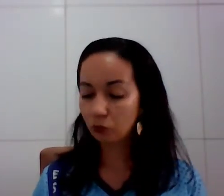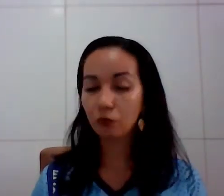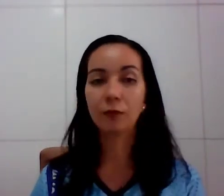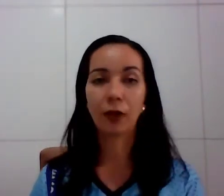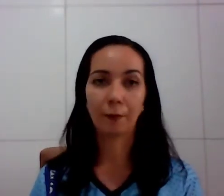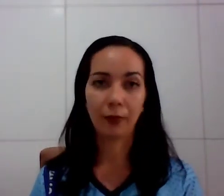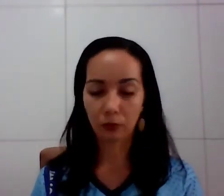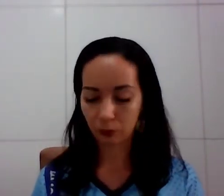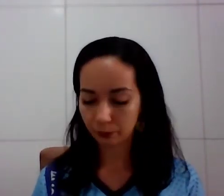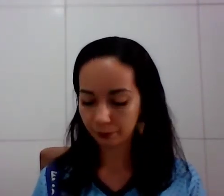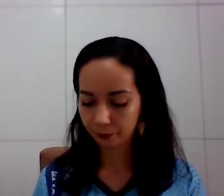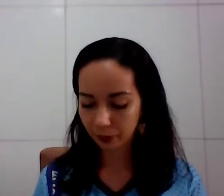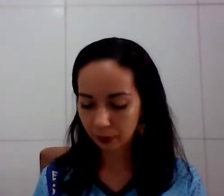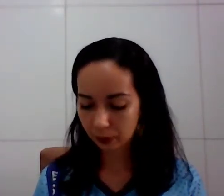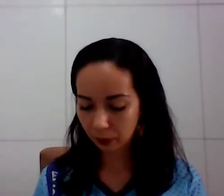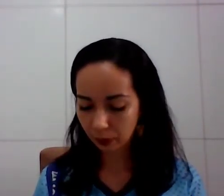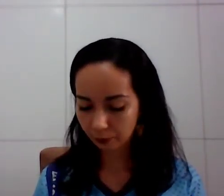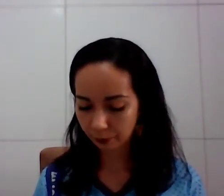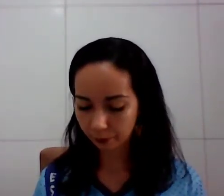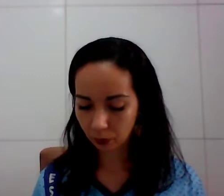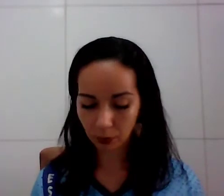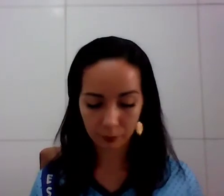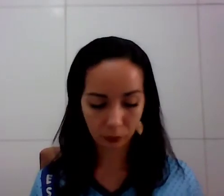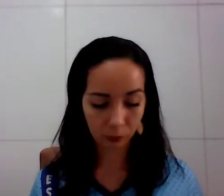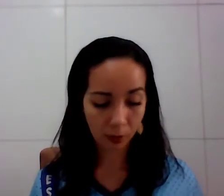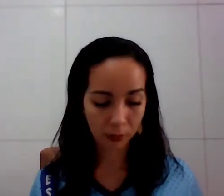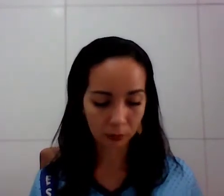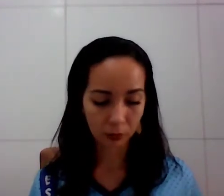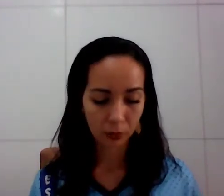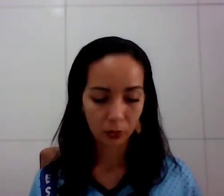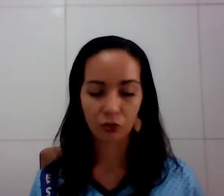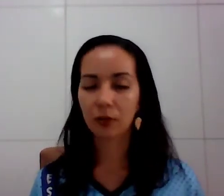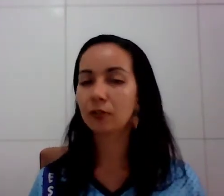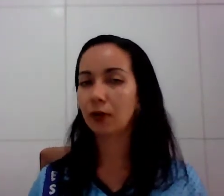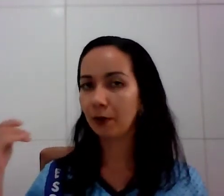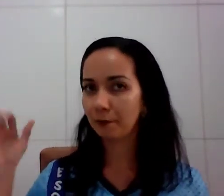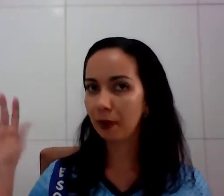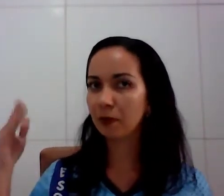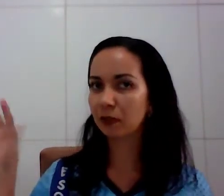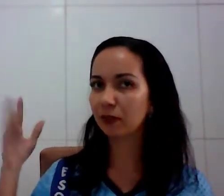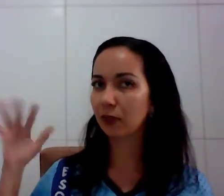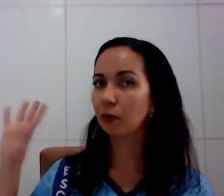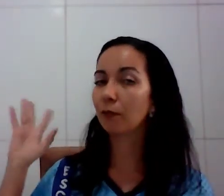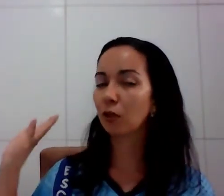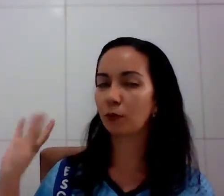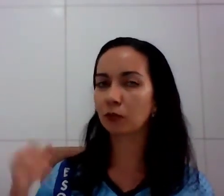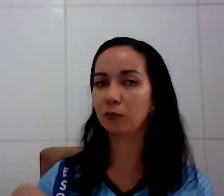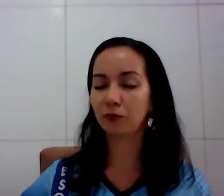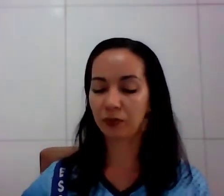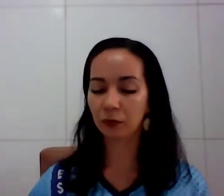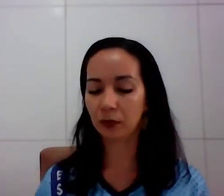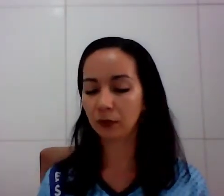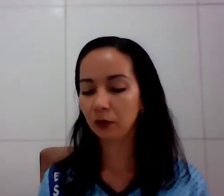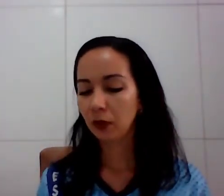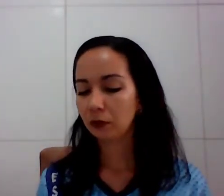último capítulo desse livro, que é o capítulo 4, já será bem mais avançado, mais próximo do fim do ano, nós